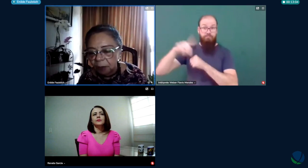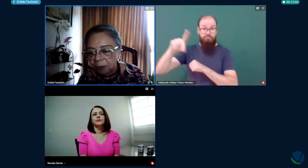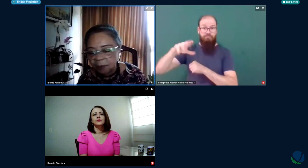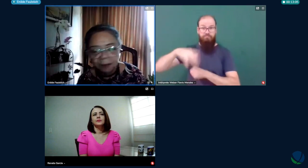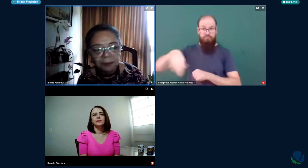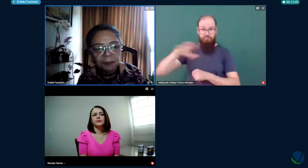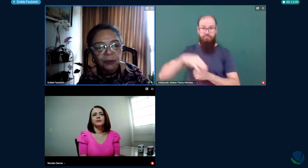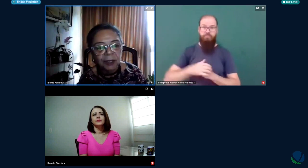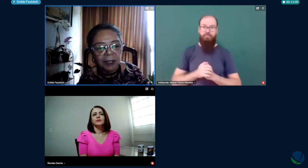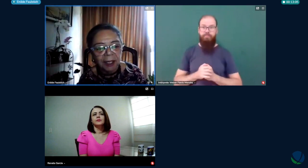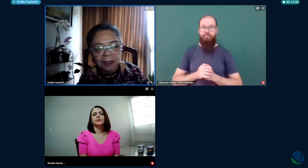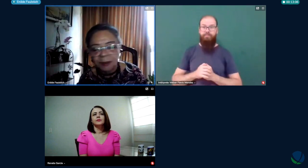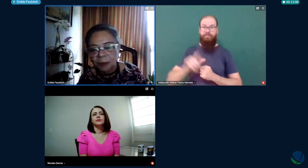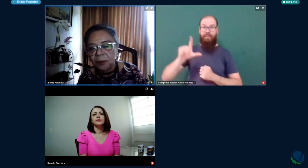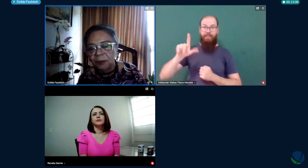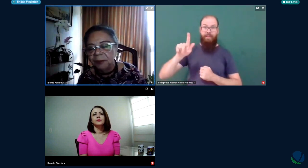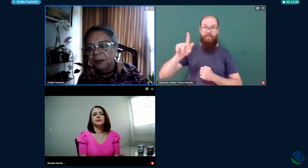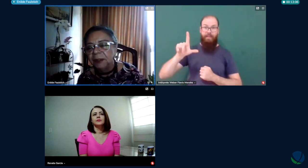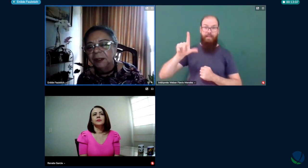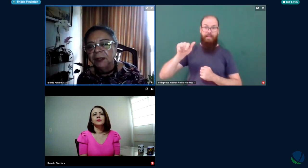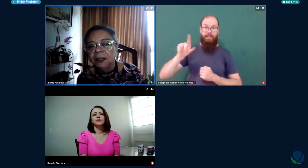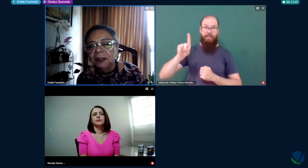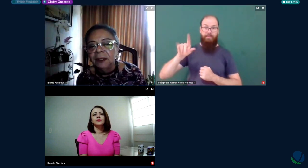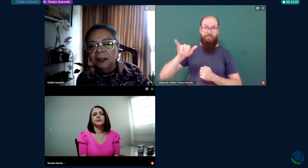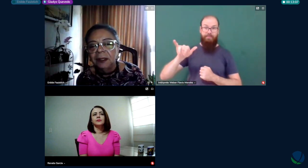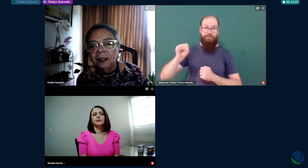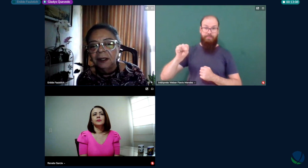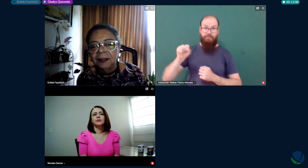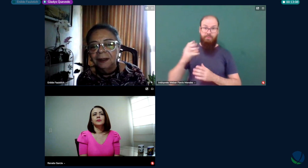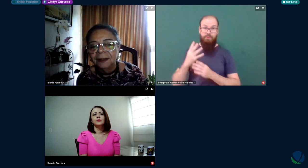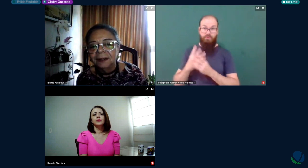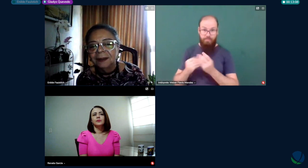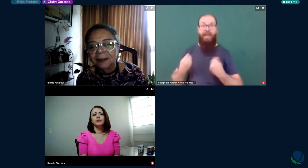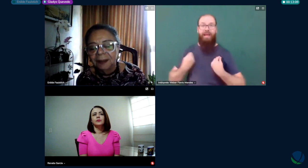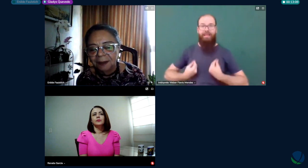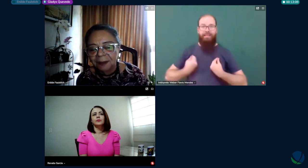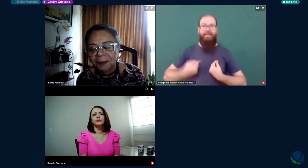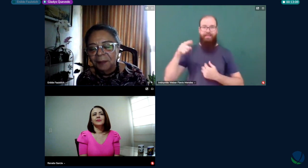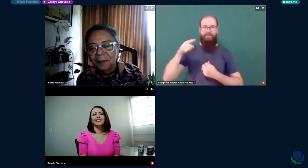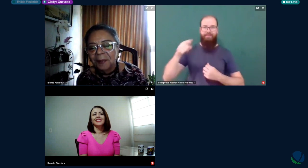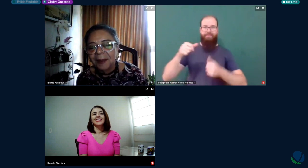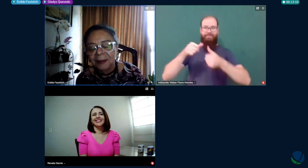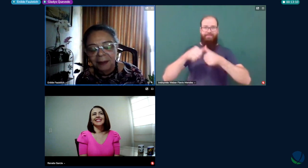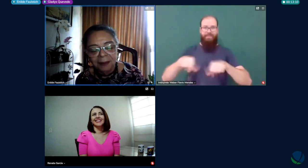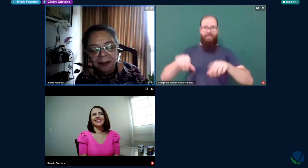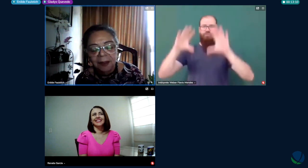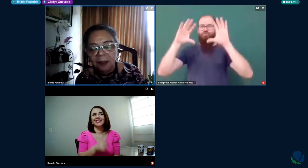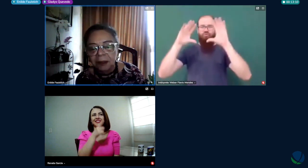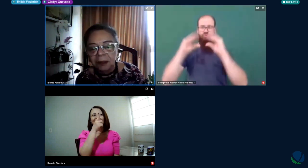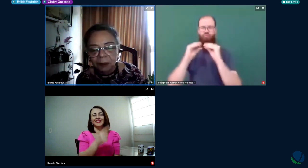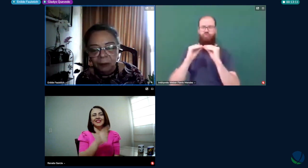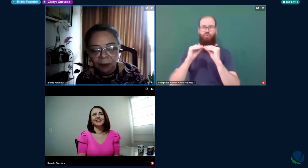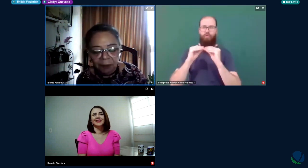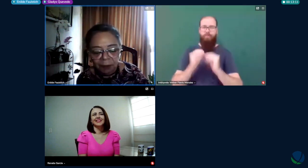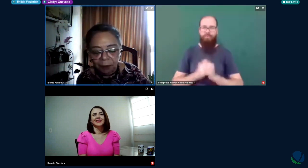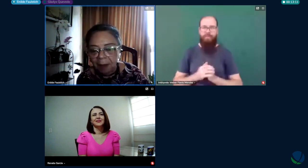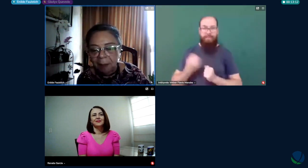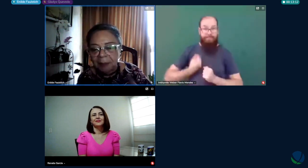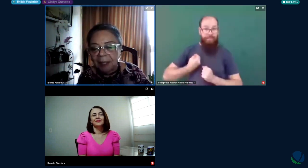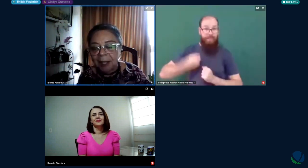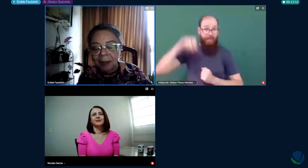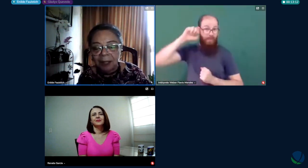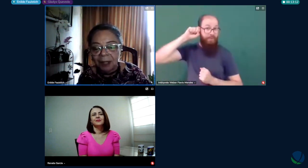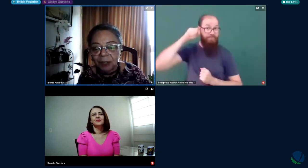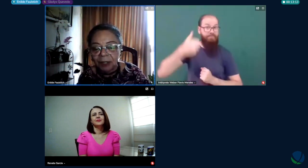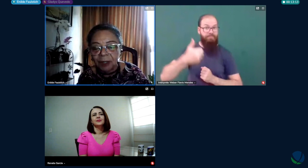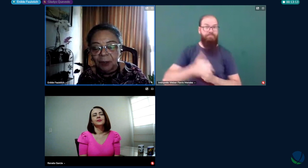Gladys sumiu? Professora Gladys sumiu? Estou aqui, professora, só estou quietinha aqui. Então,